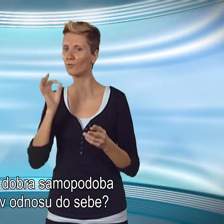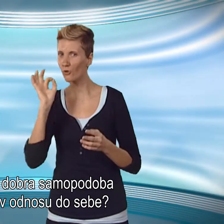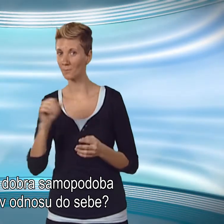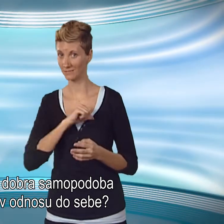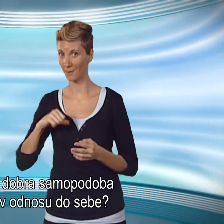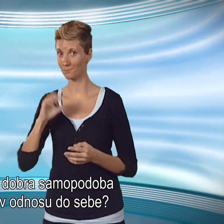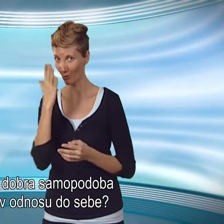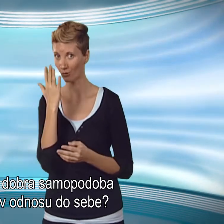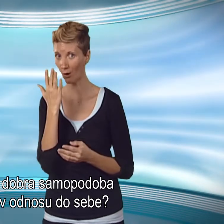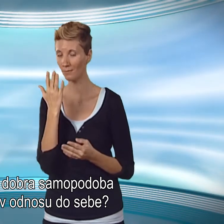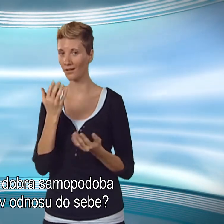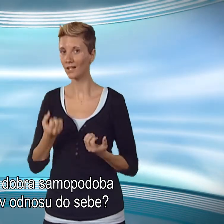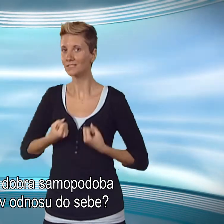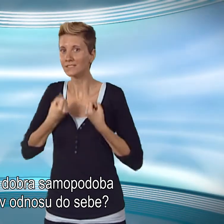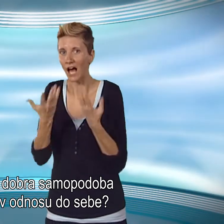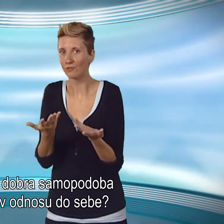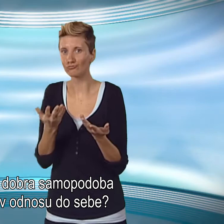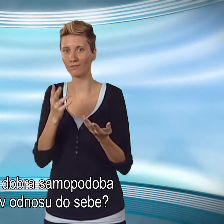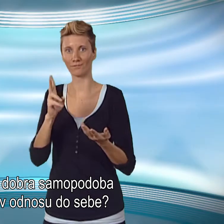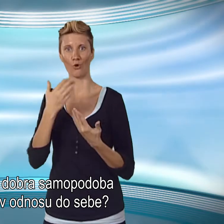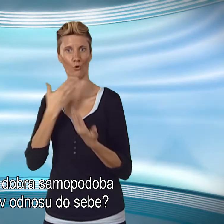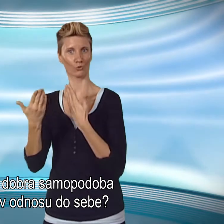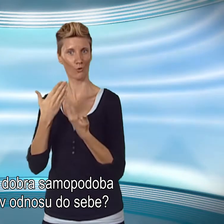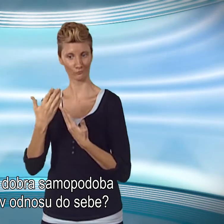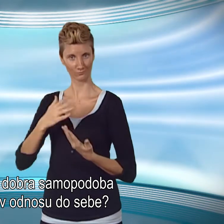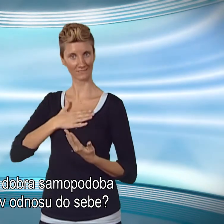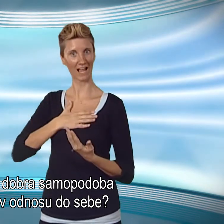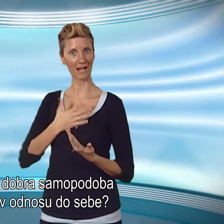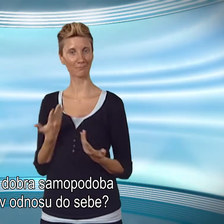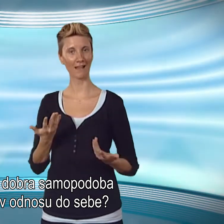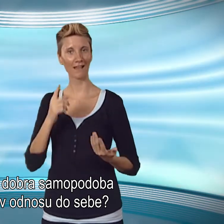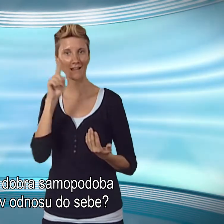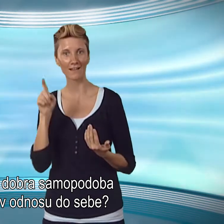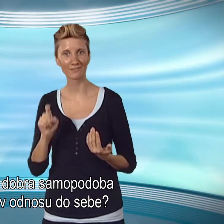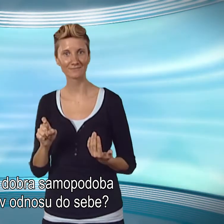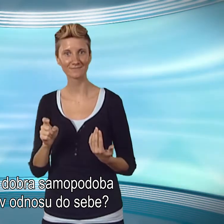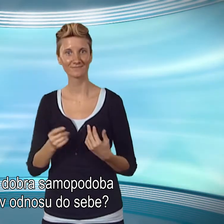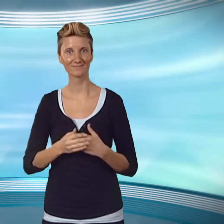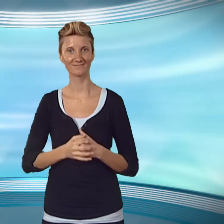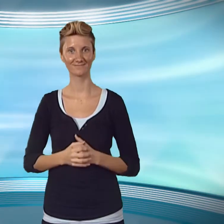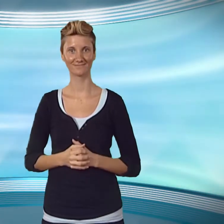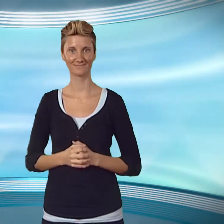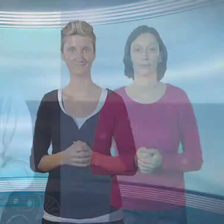Kako se dobra samopodoba odraža v odnosu do sebe?